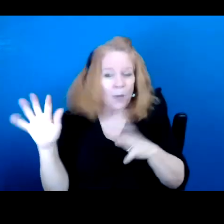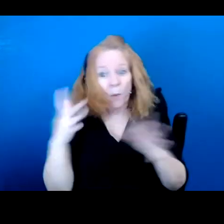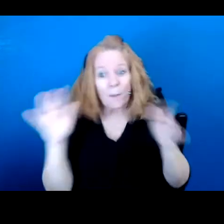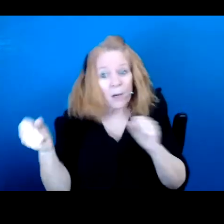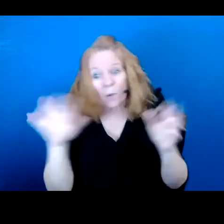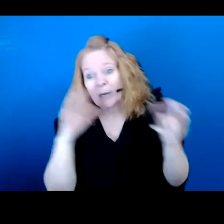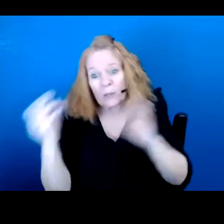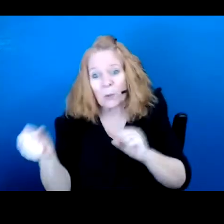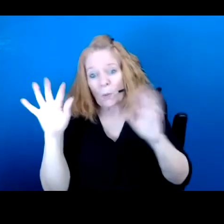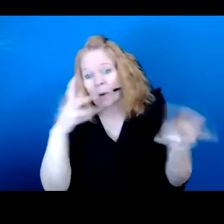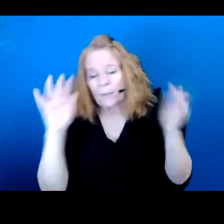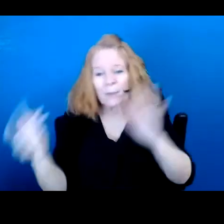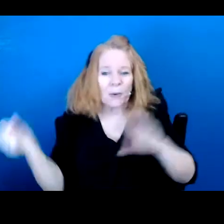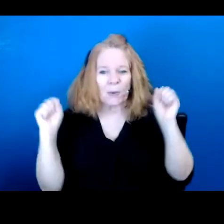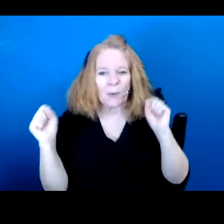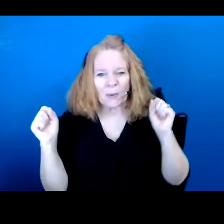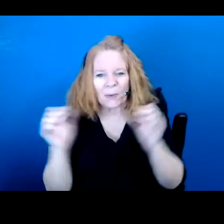guapo lindo